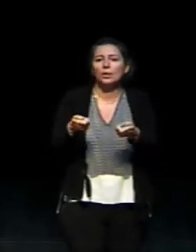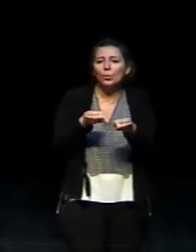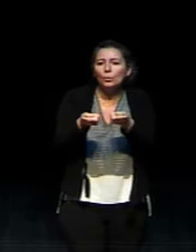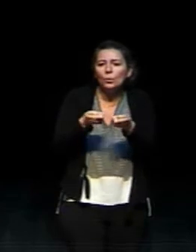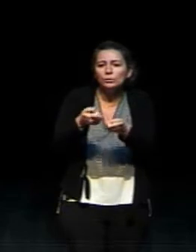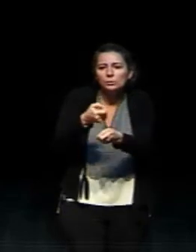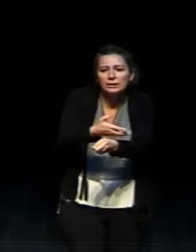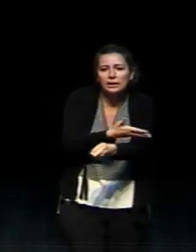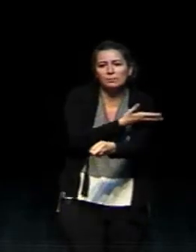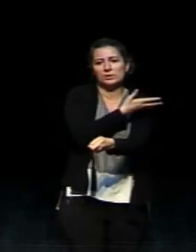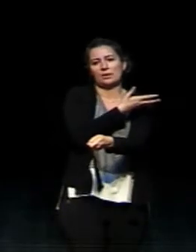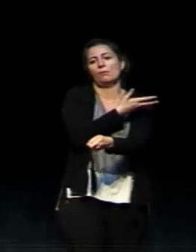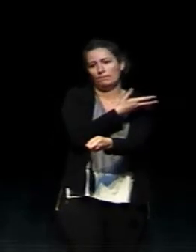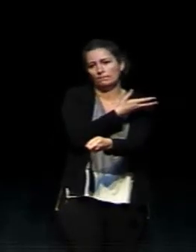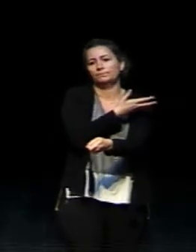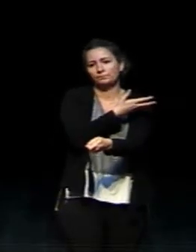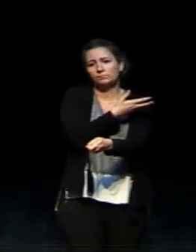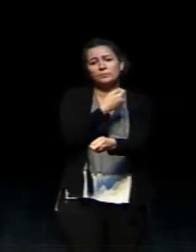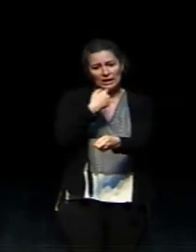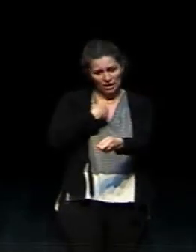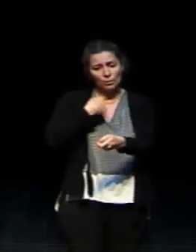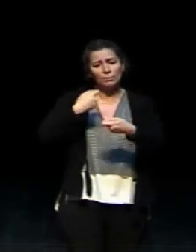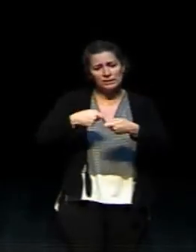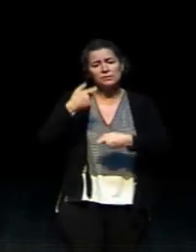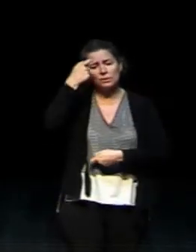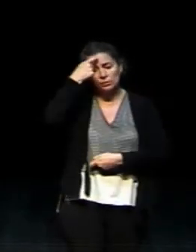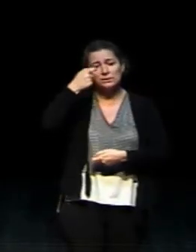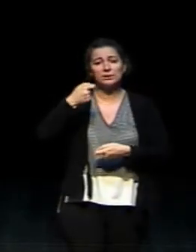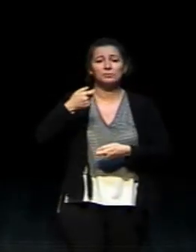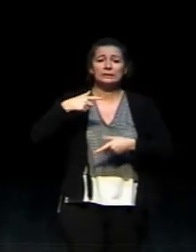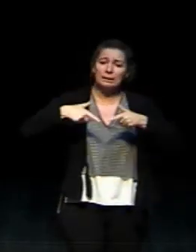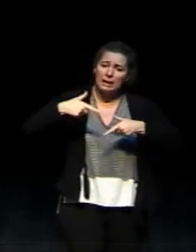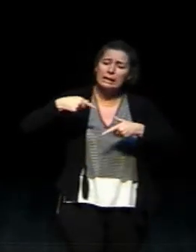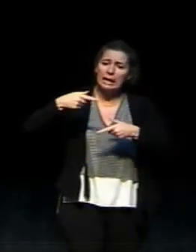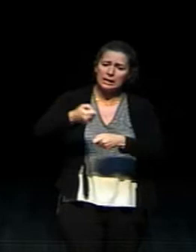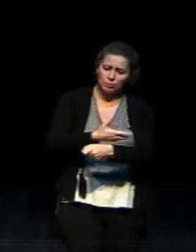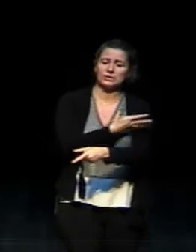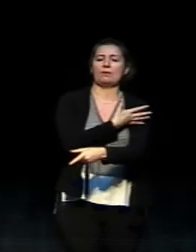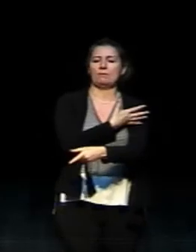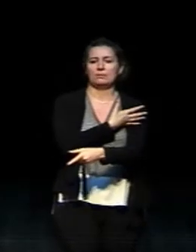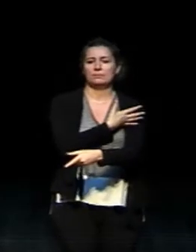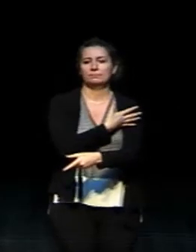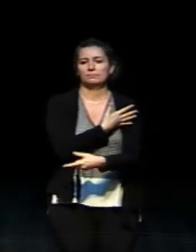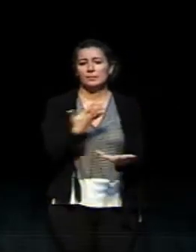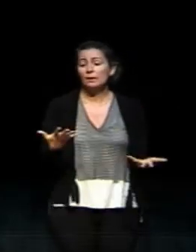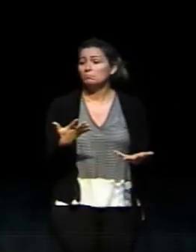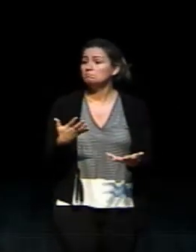Porque às vezes você não tem um controle, um domínio das suas emoções e você precisa trabalhar esses